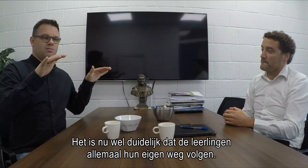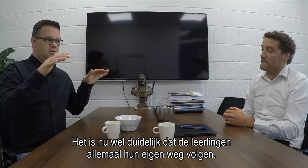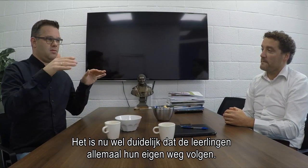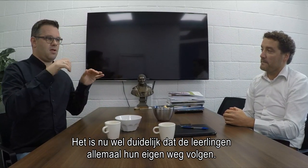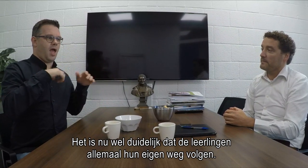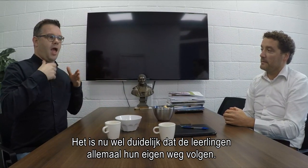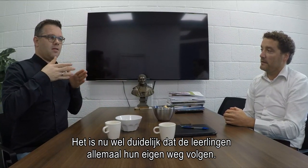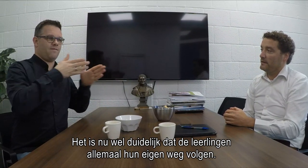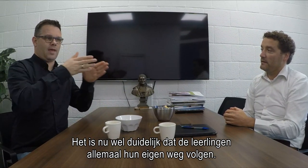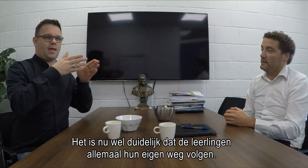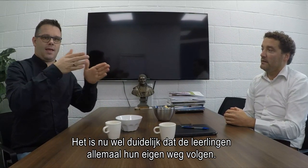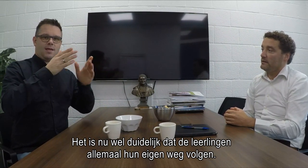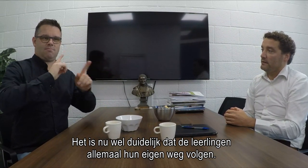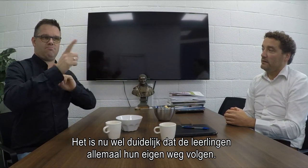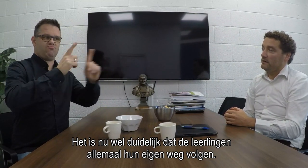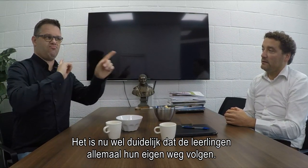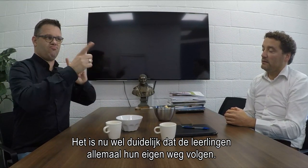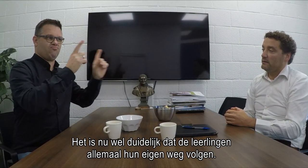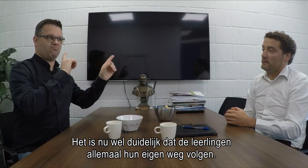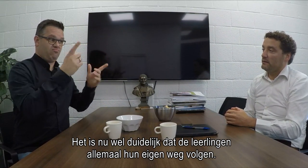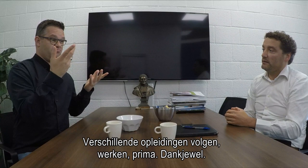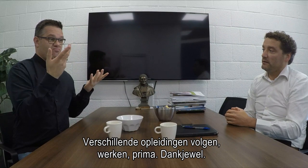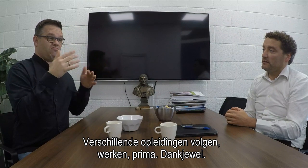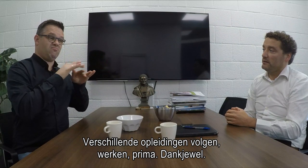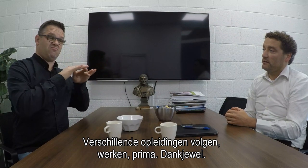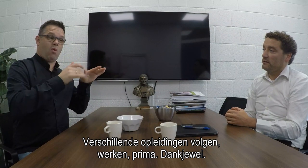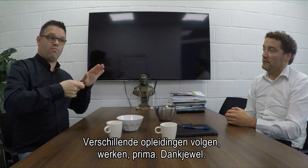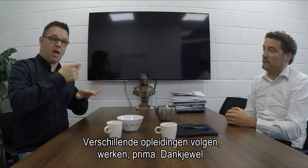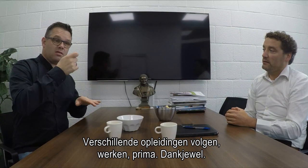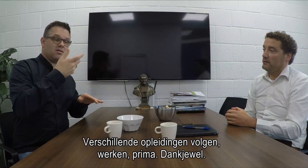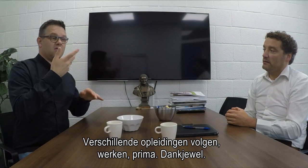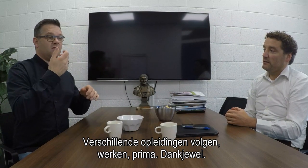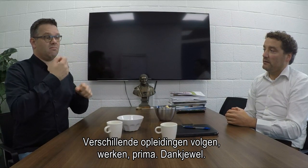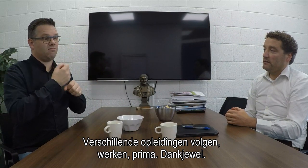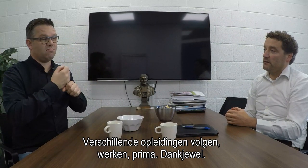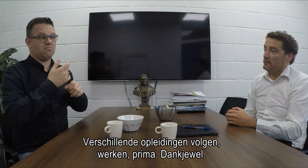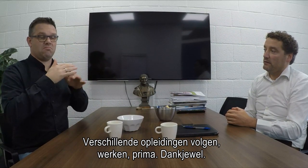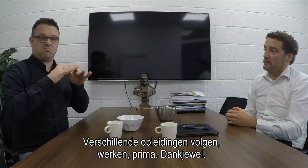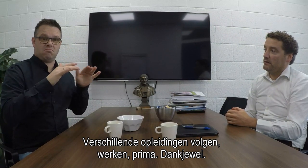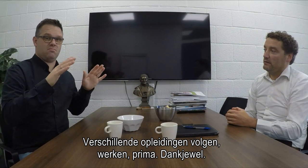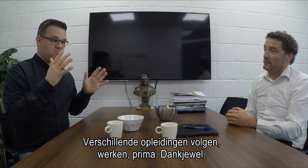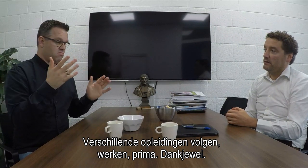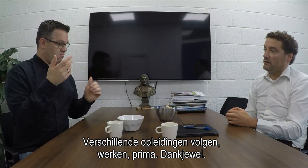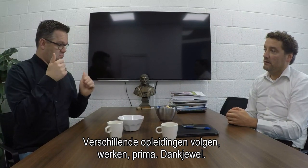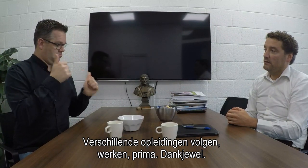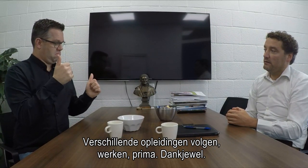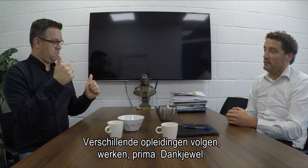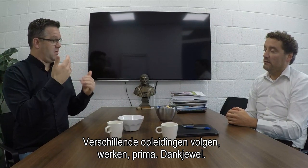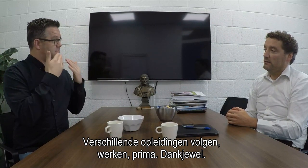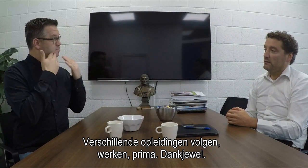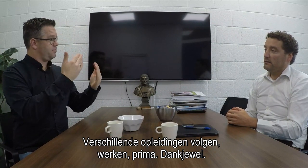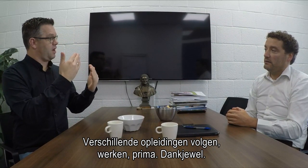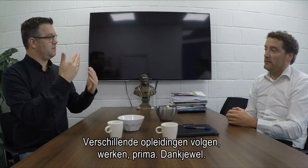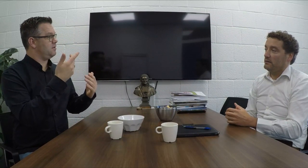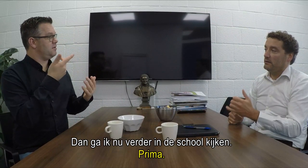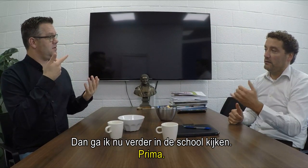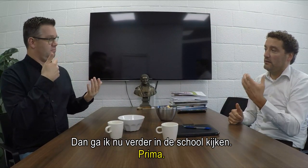leerlingen allemaal hun eigen weg volgen. Verschillende opleidingen volgen, werken. Prima, dankjewel. Dan ga